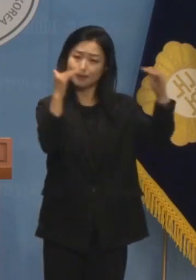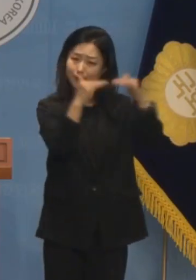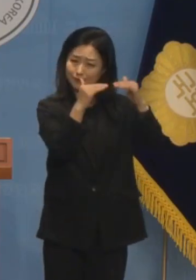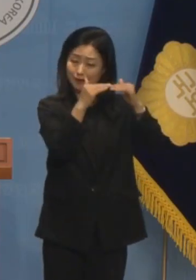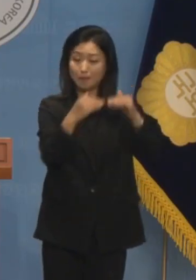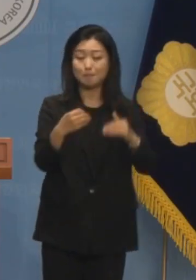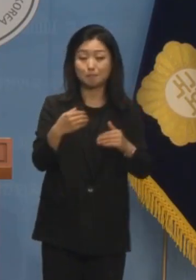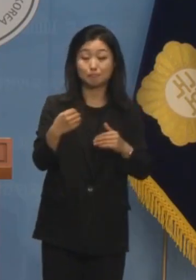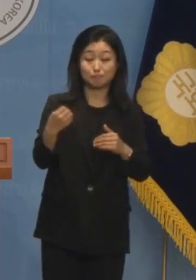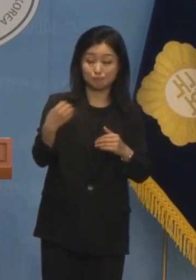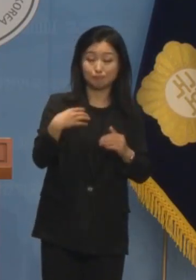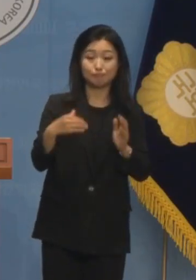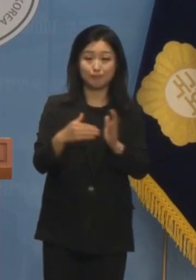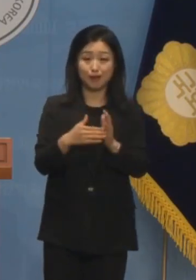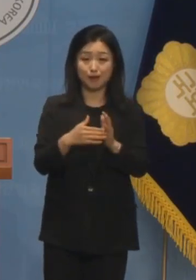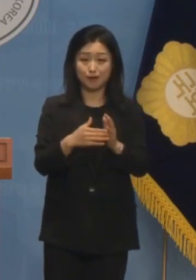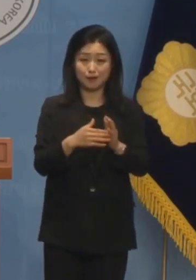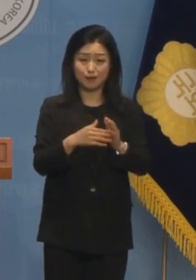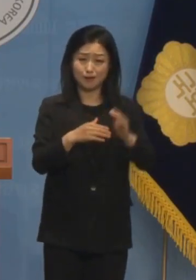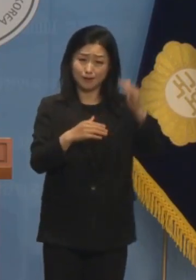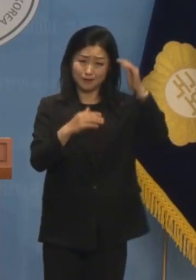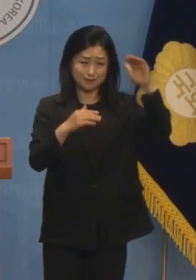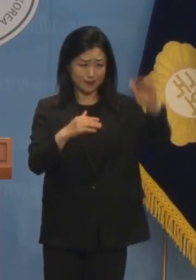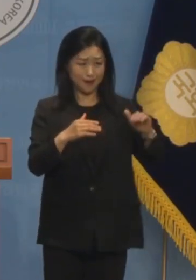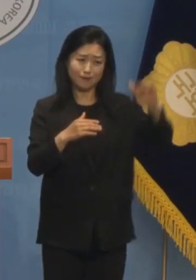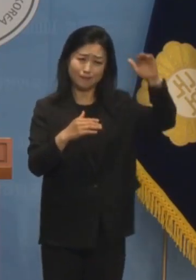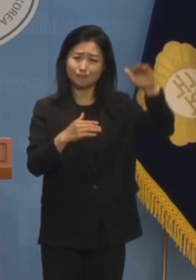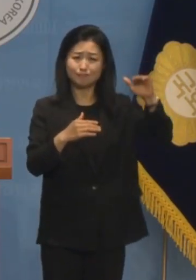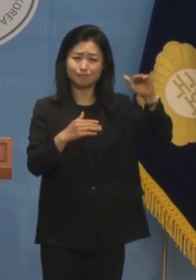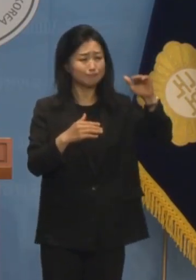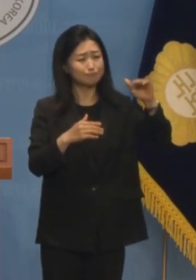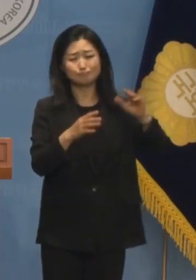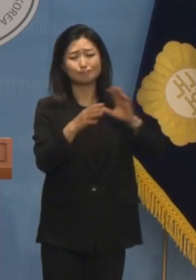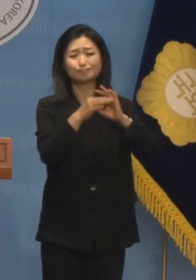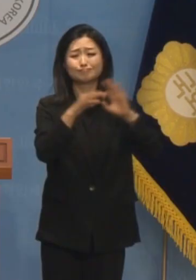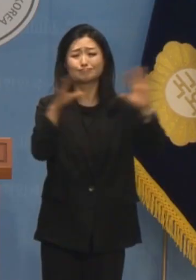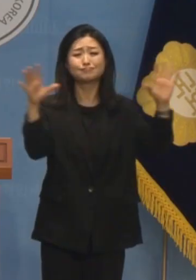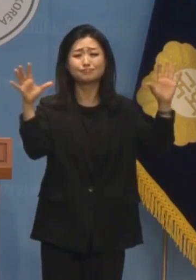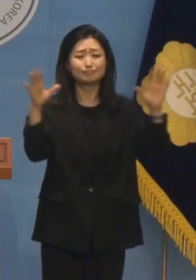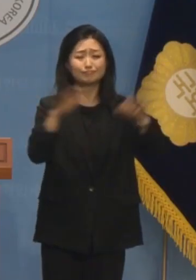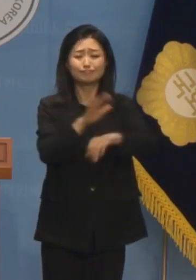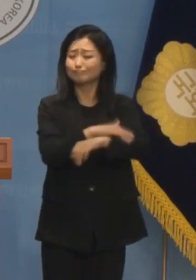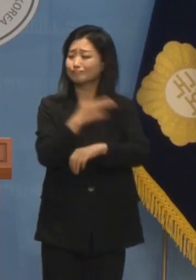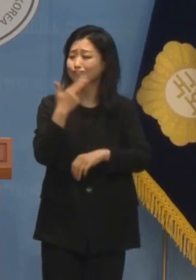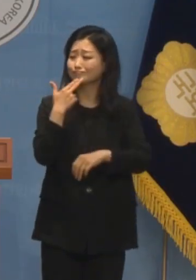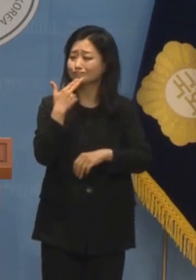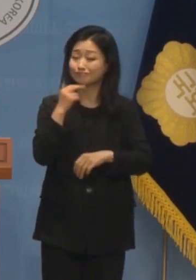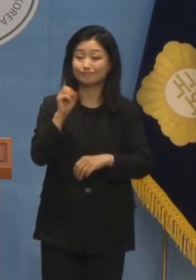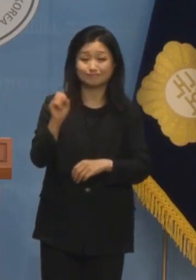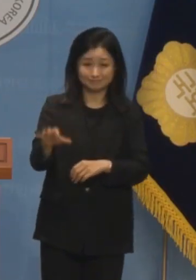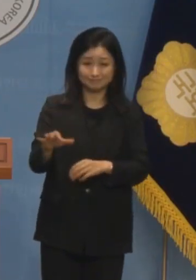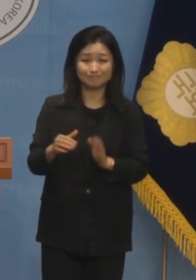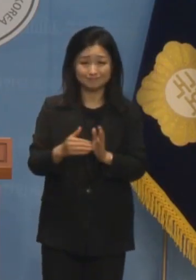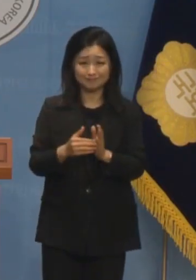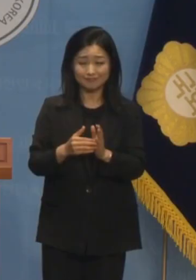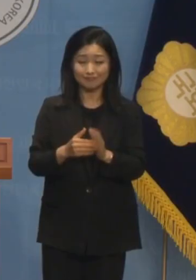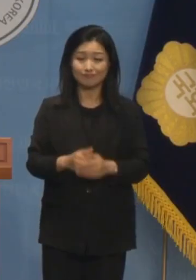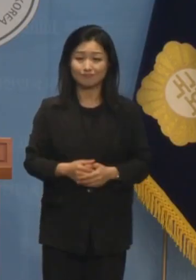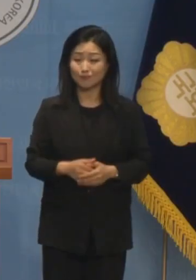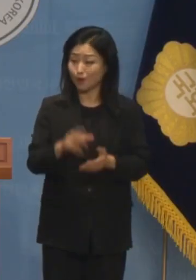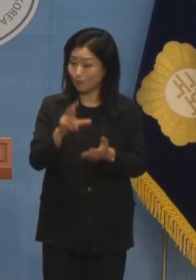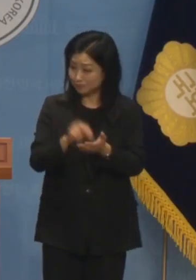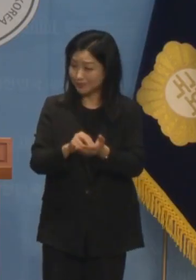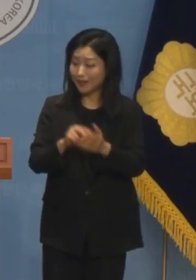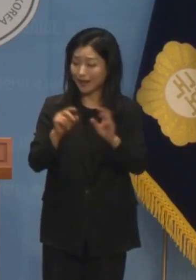하더라고요. 키가 작을 수도 있고 클 수도 있죠. 그게 무슨 잘못입니까? 그게